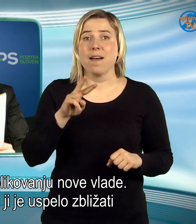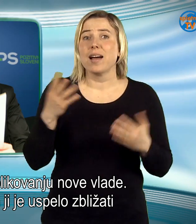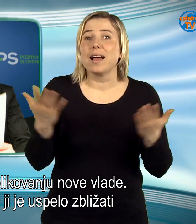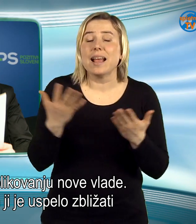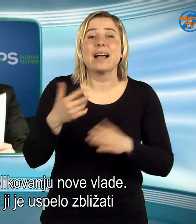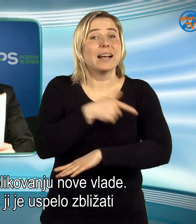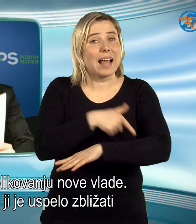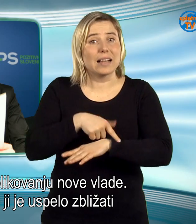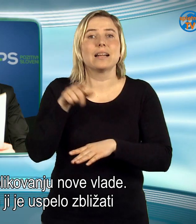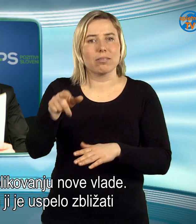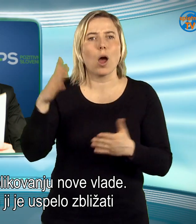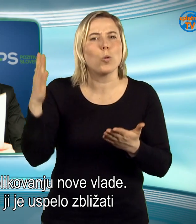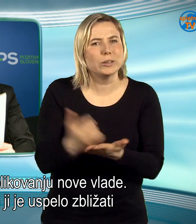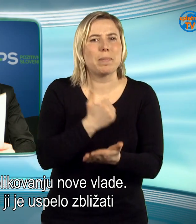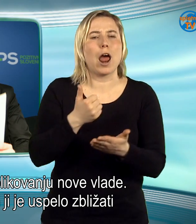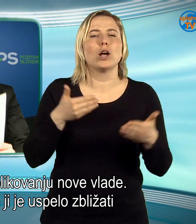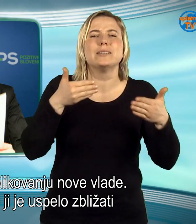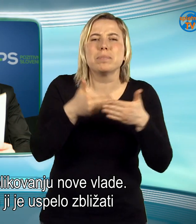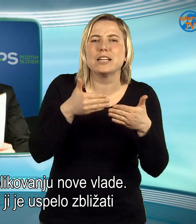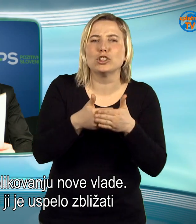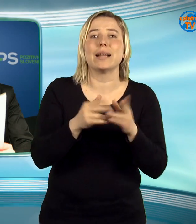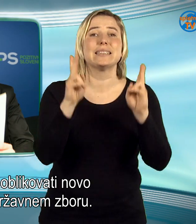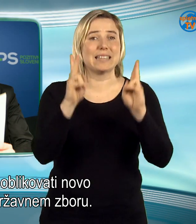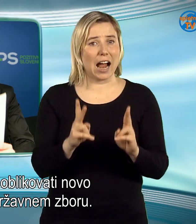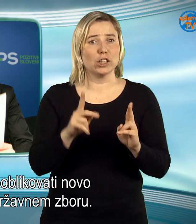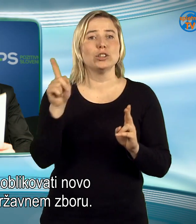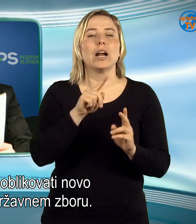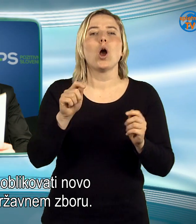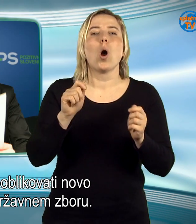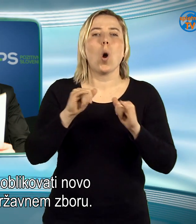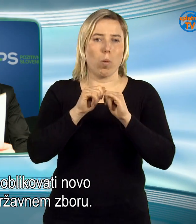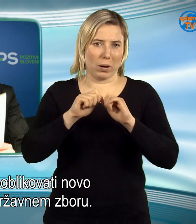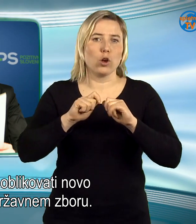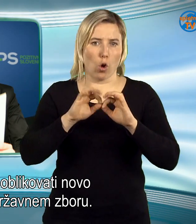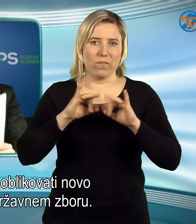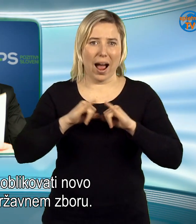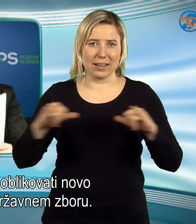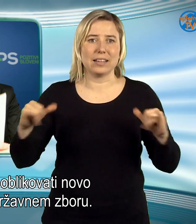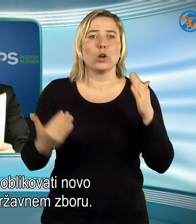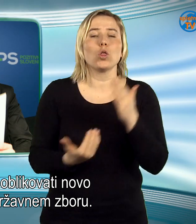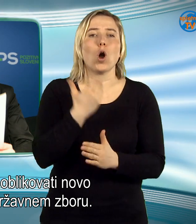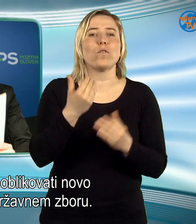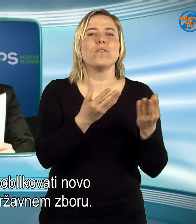V nekaj tednih je uspelo zbližati stališča in oblikovati novo večino v državnem